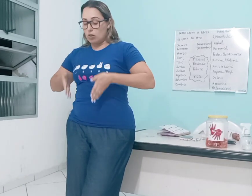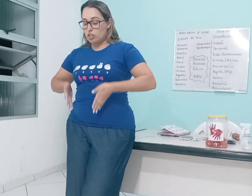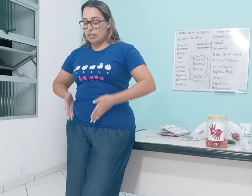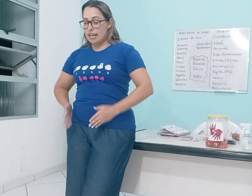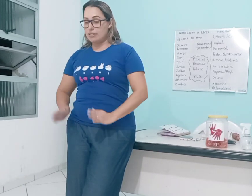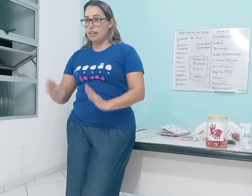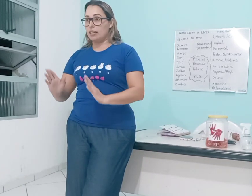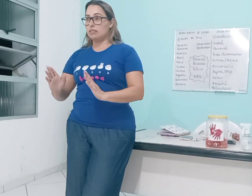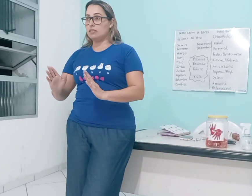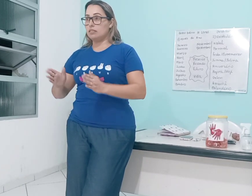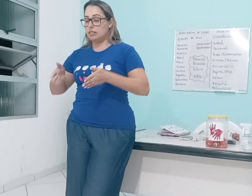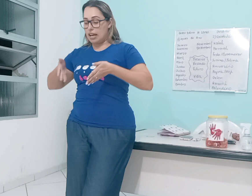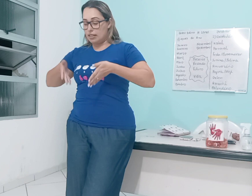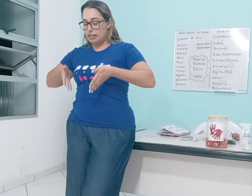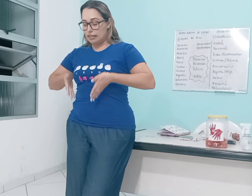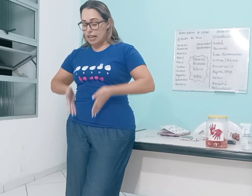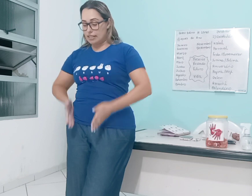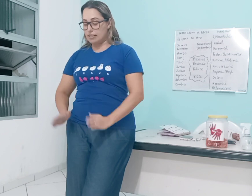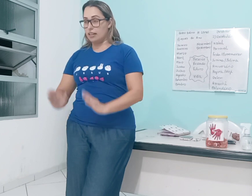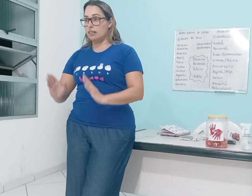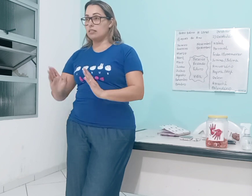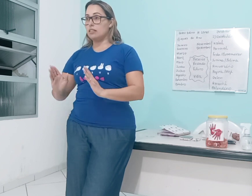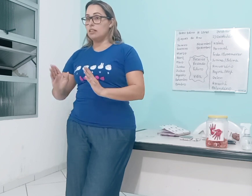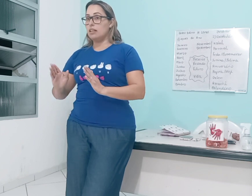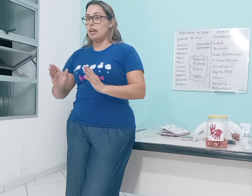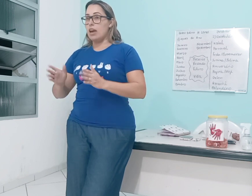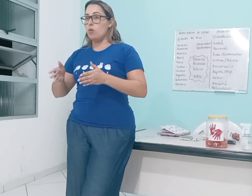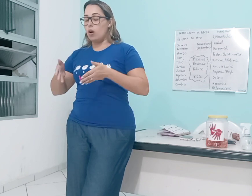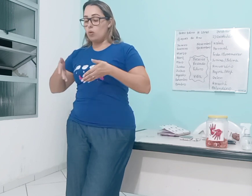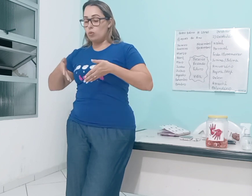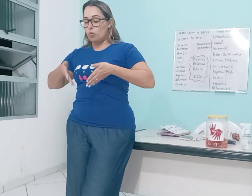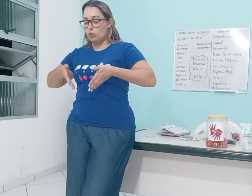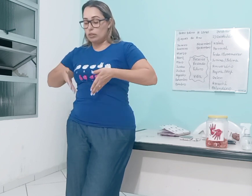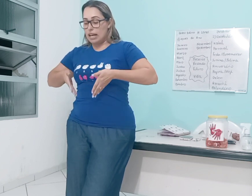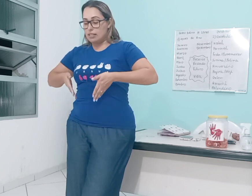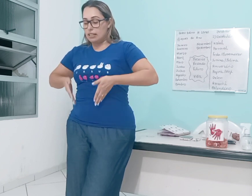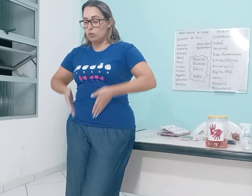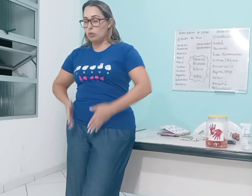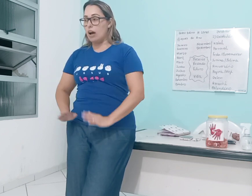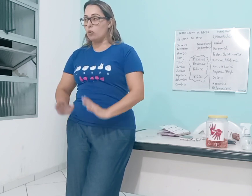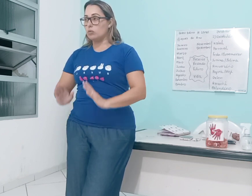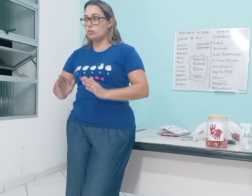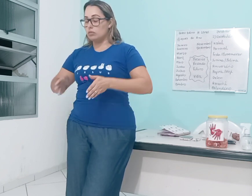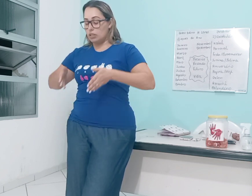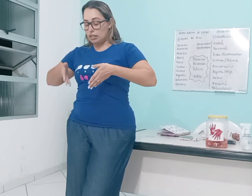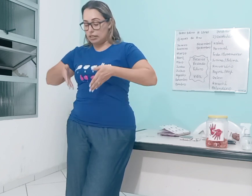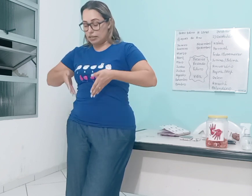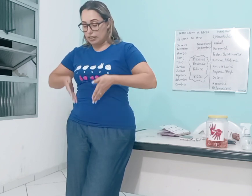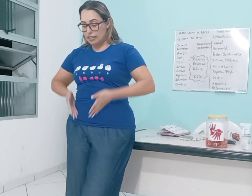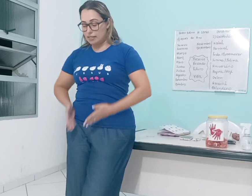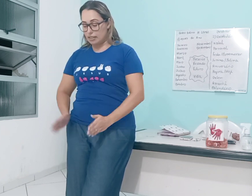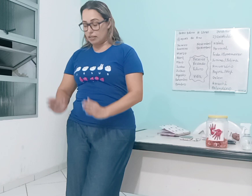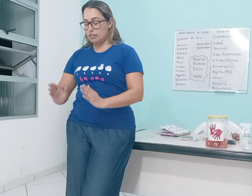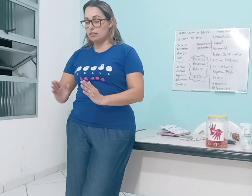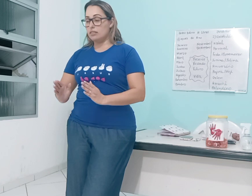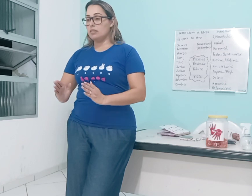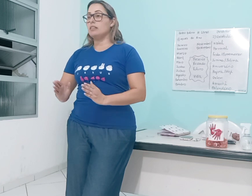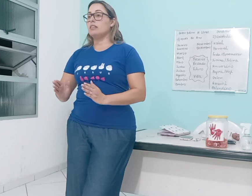de nascer, tá? De nascer. É igual quando nasce natural, né? Nascer.